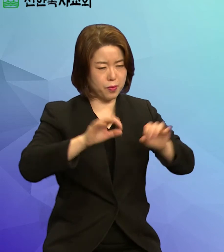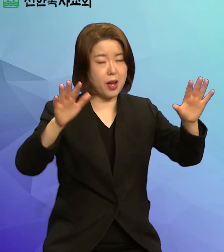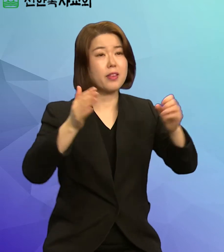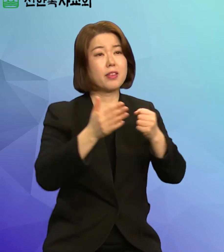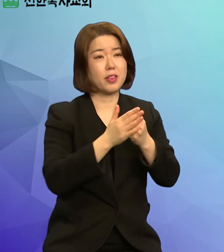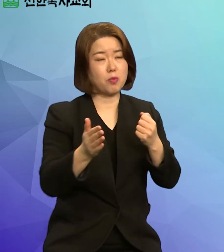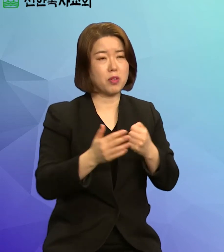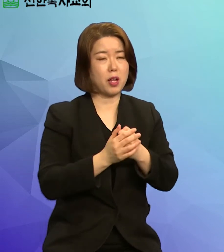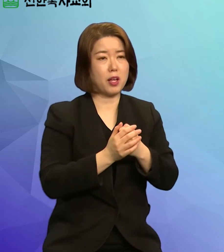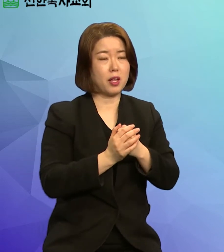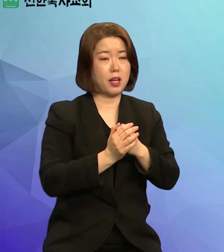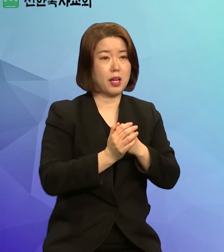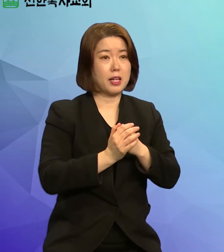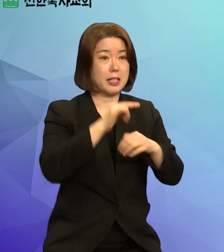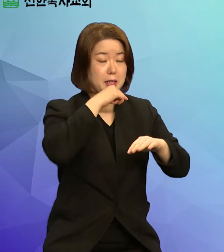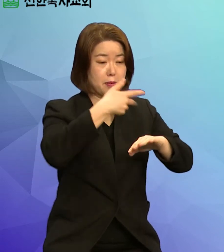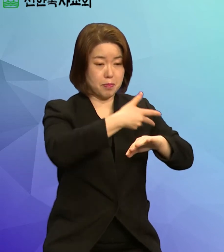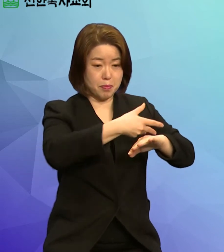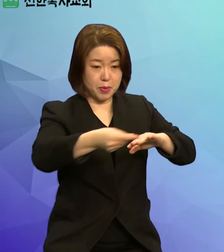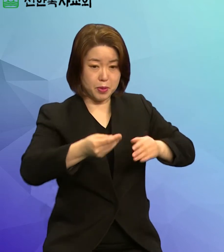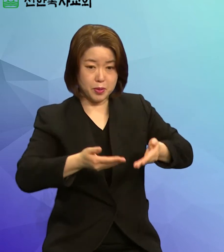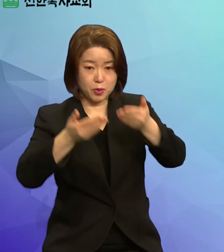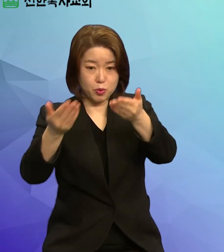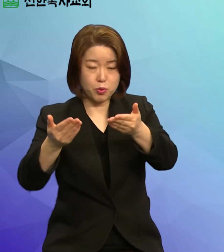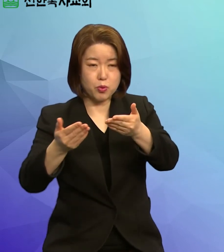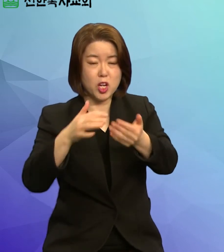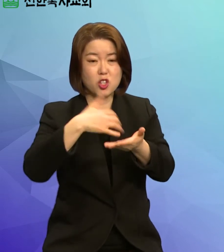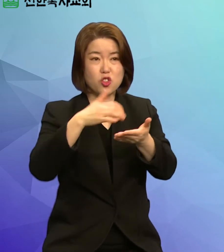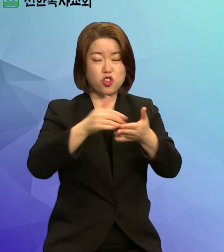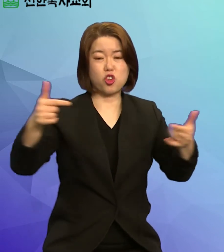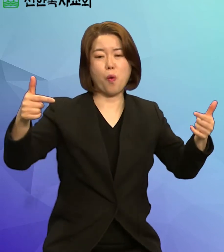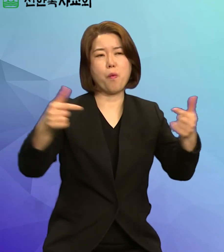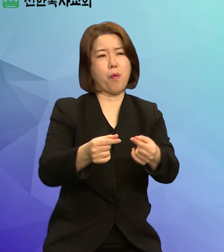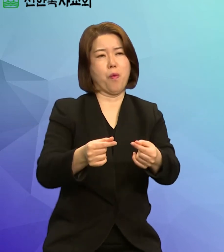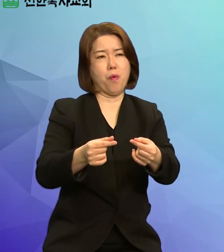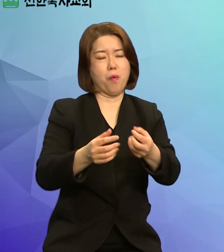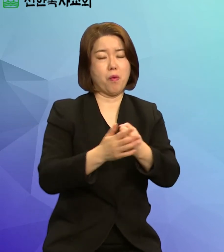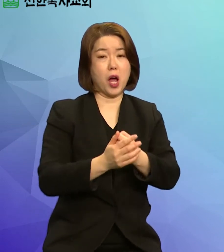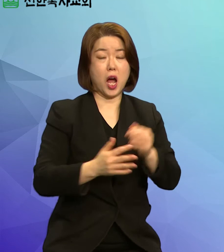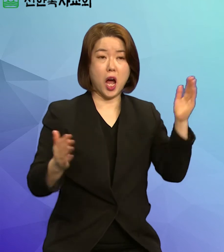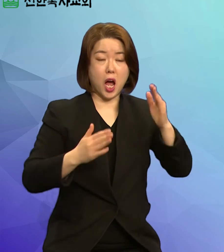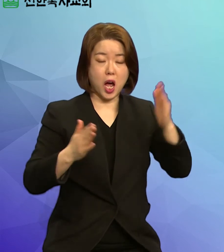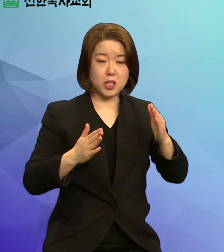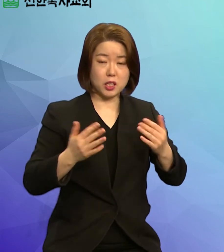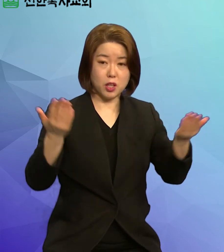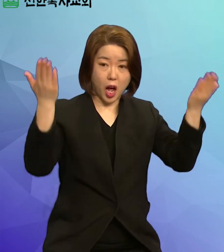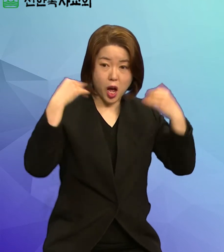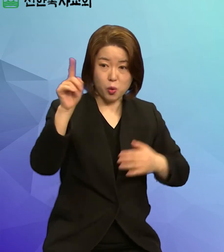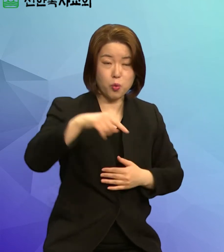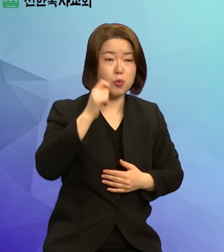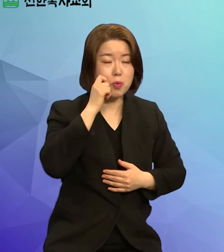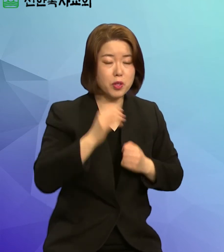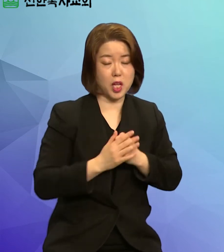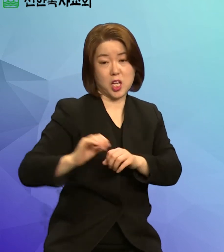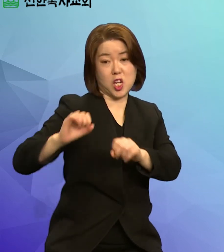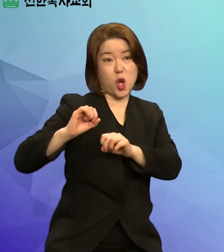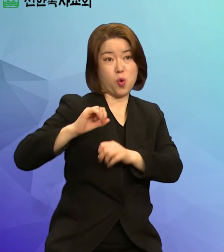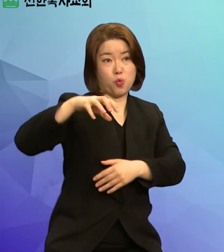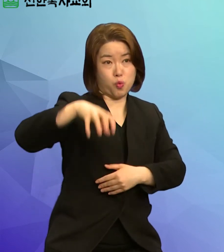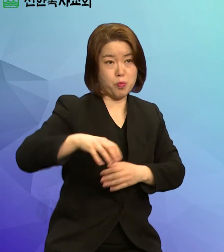인해서 헌혈자가 급감했다는 겁니다. 학생들도 학교에 오지 못하고 또 군